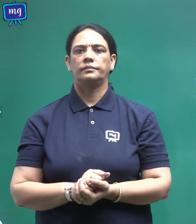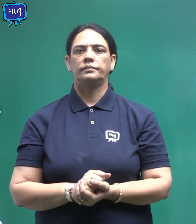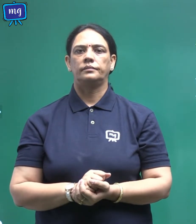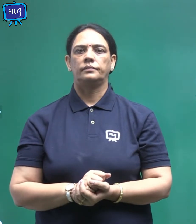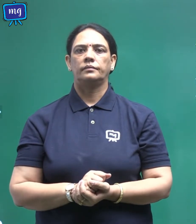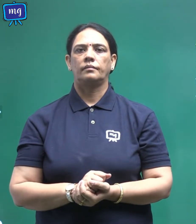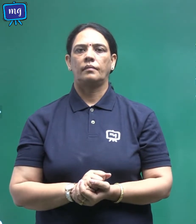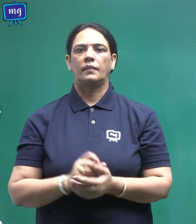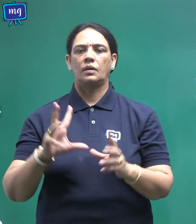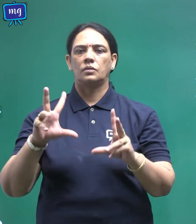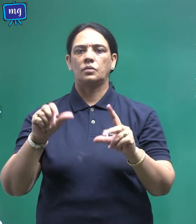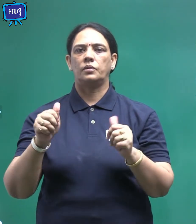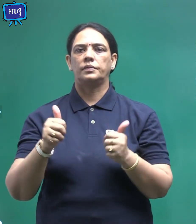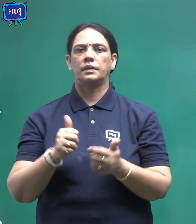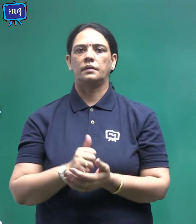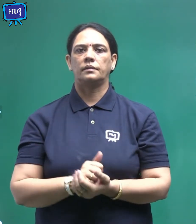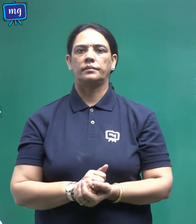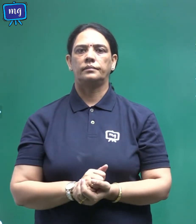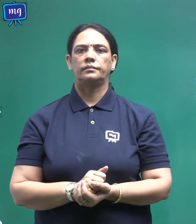हल।